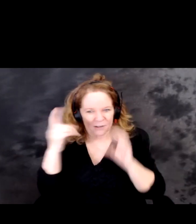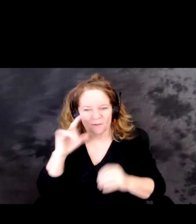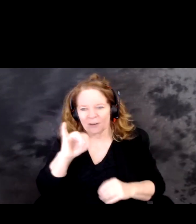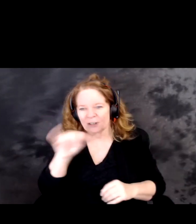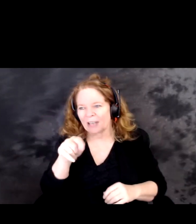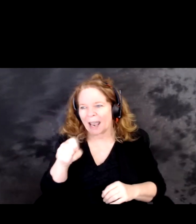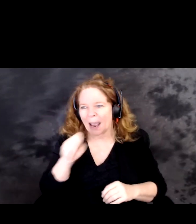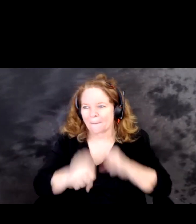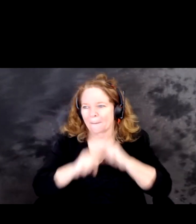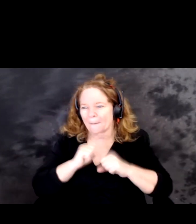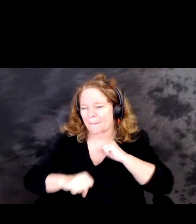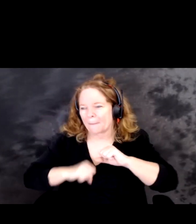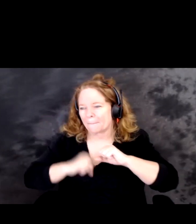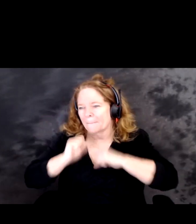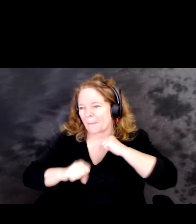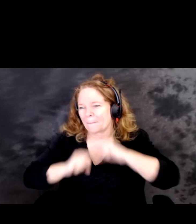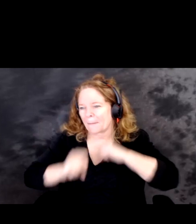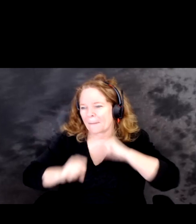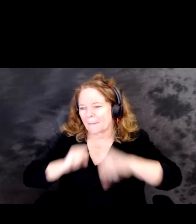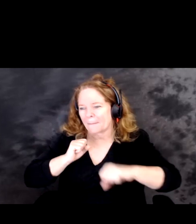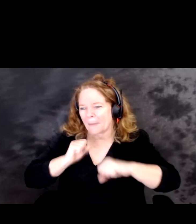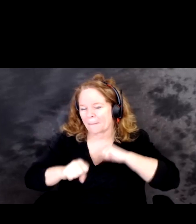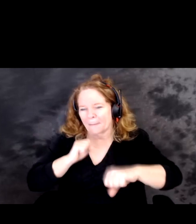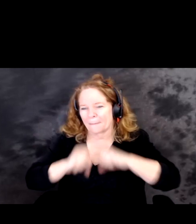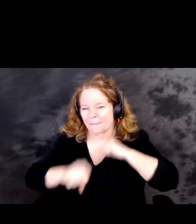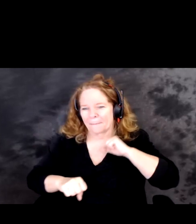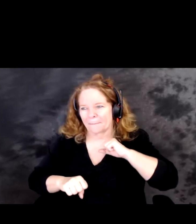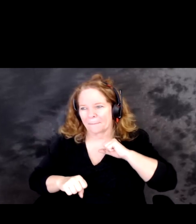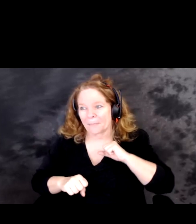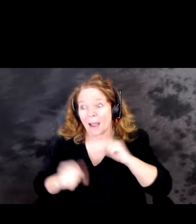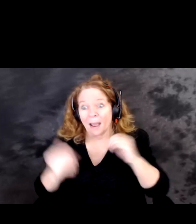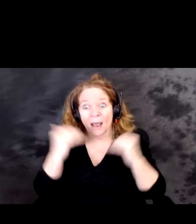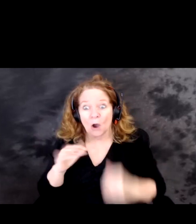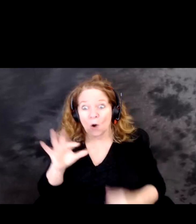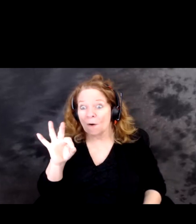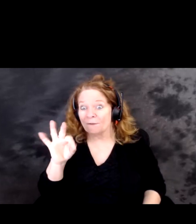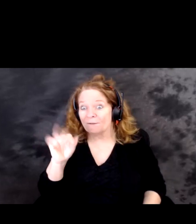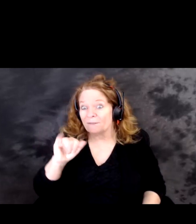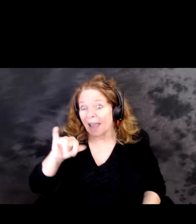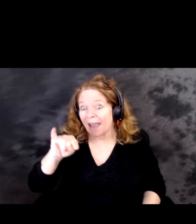Whoopity-doo para Jade. Pam, param, param, pam, pam.